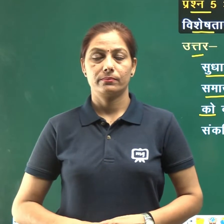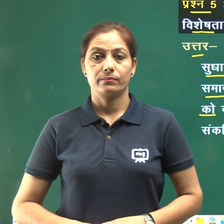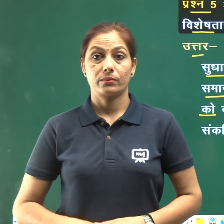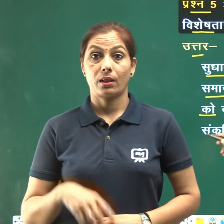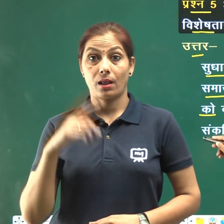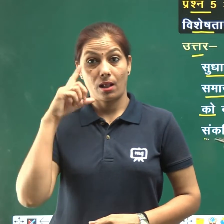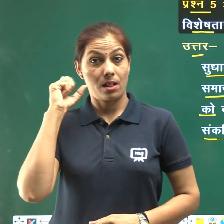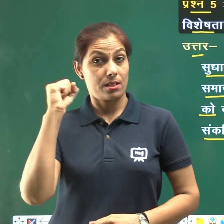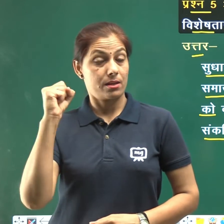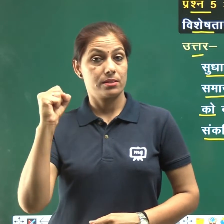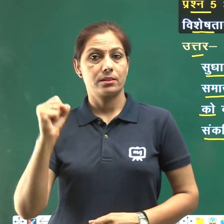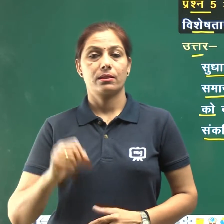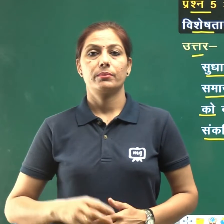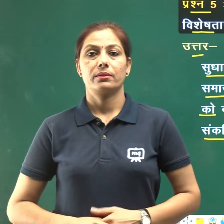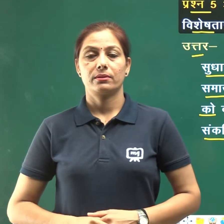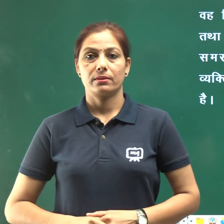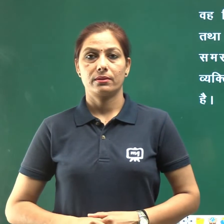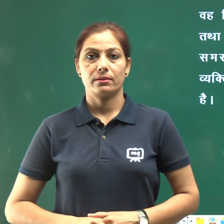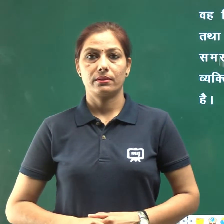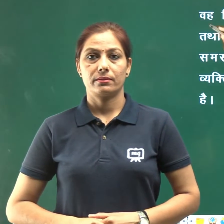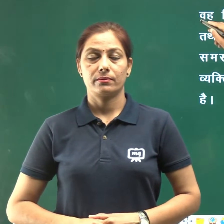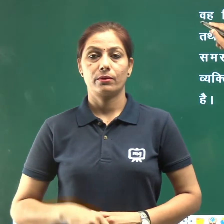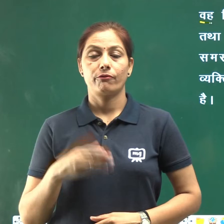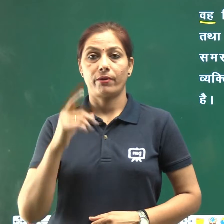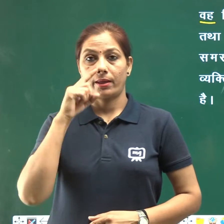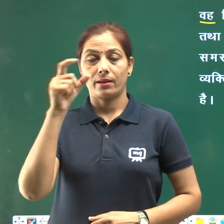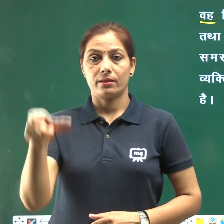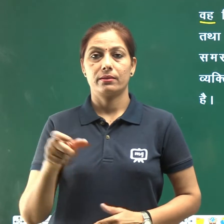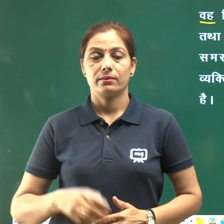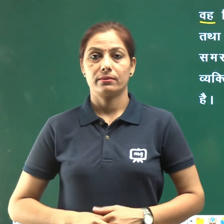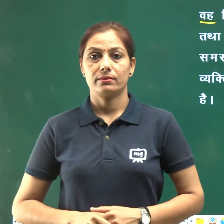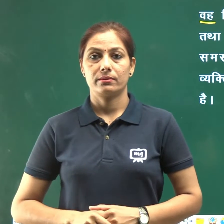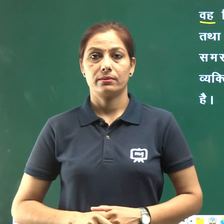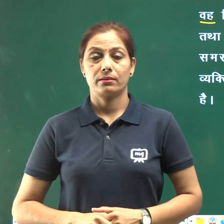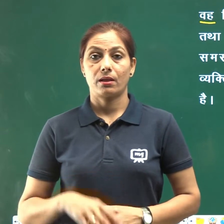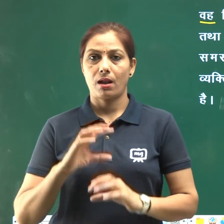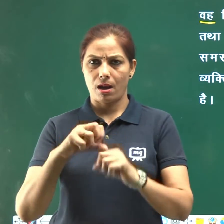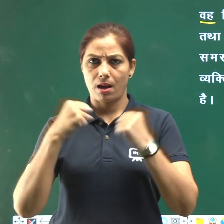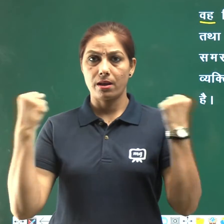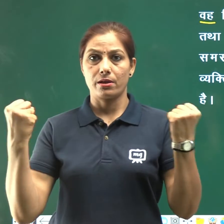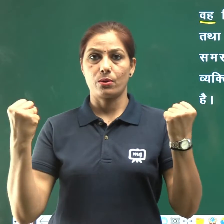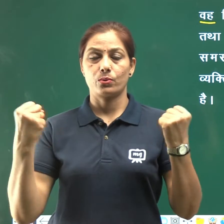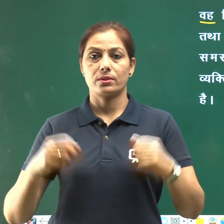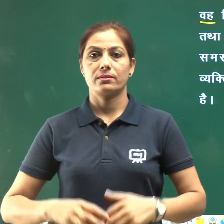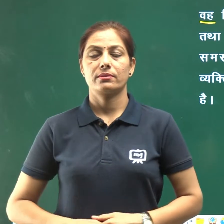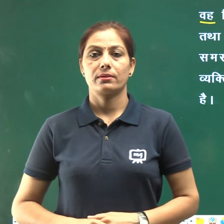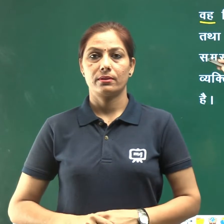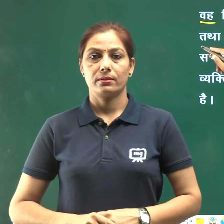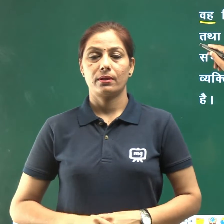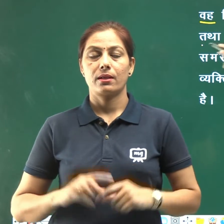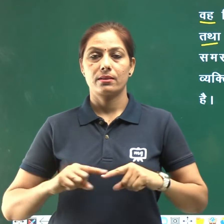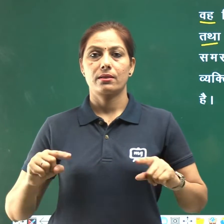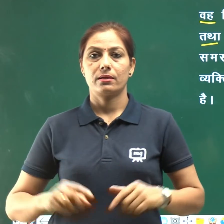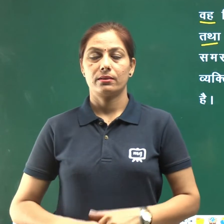दृढ़ संकल्पित रहती है। वह निडर एवं साहसी है